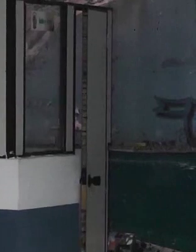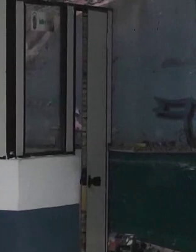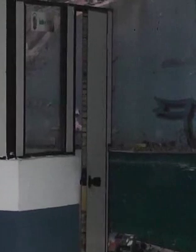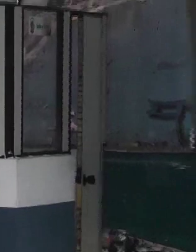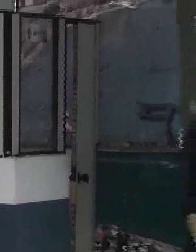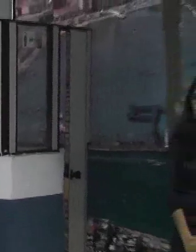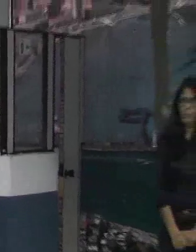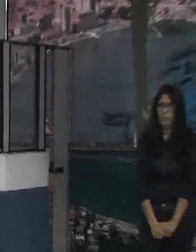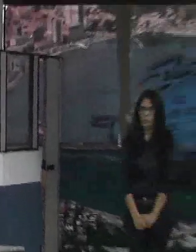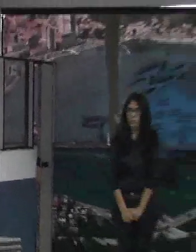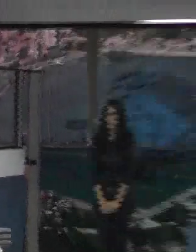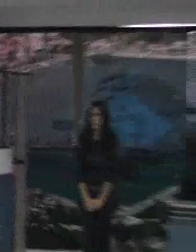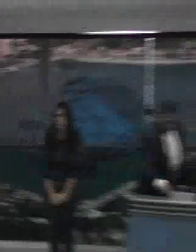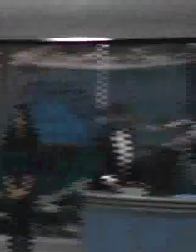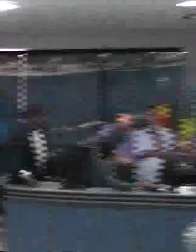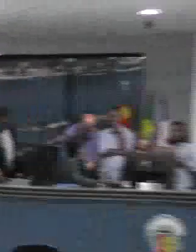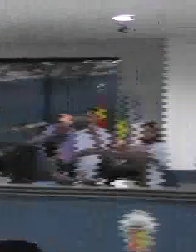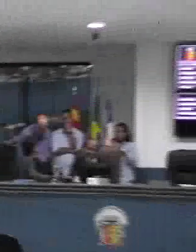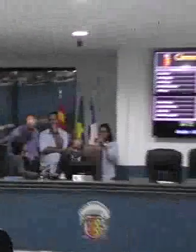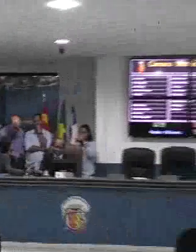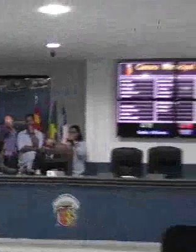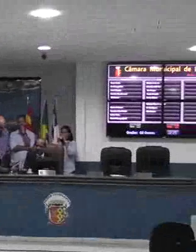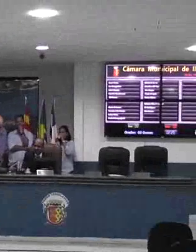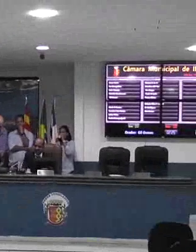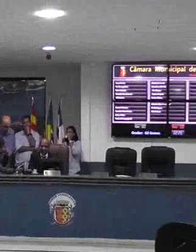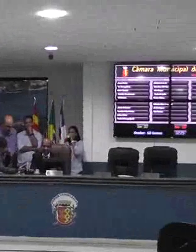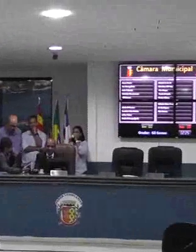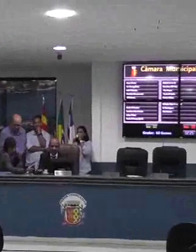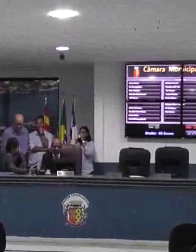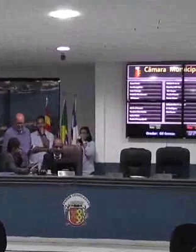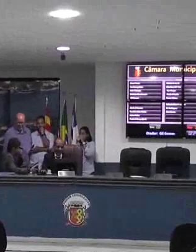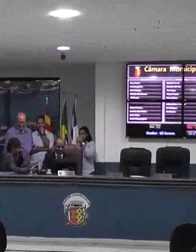Matos. 10 minutos. Querendo reduzir, né, pastor?